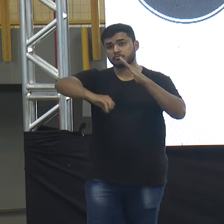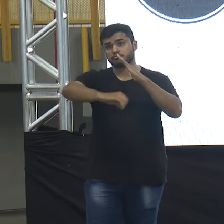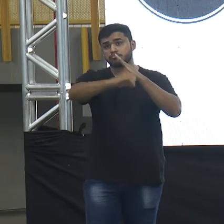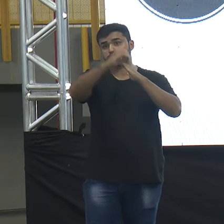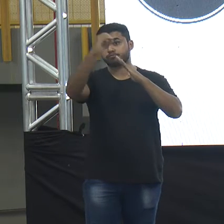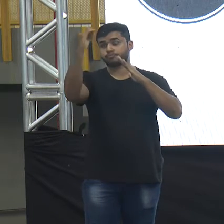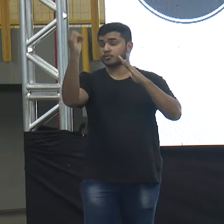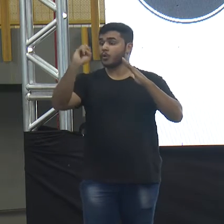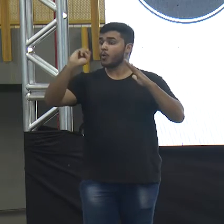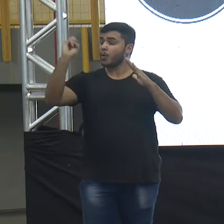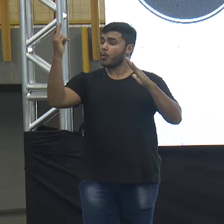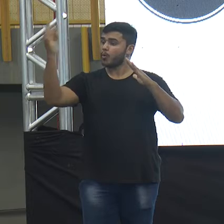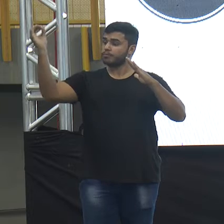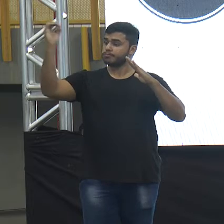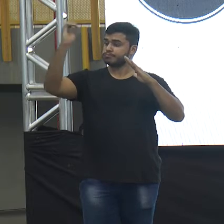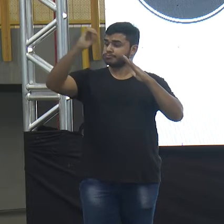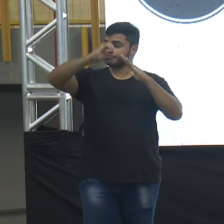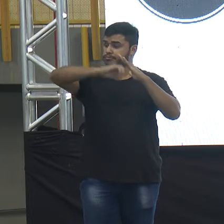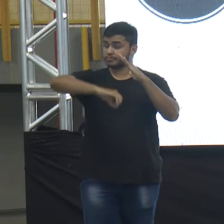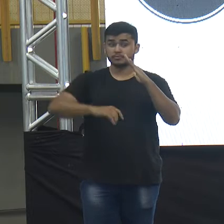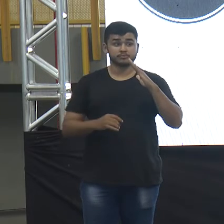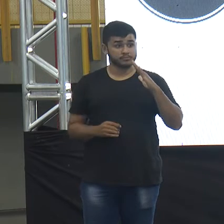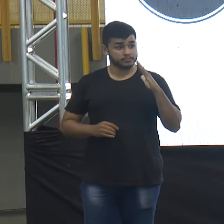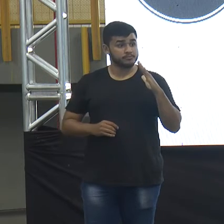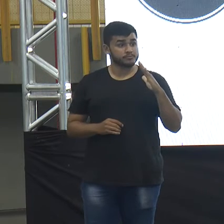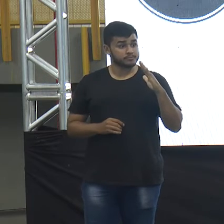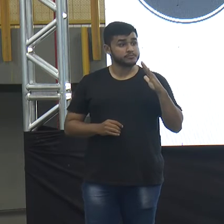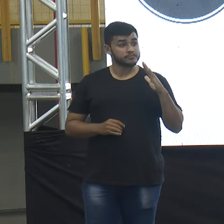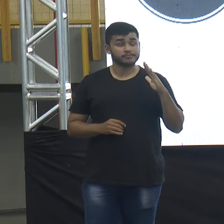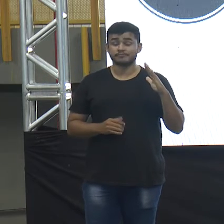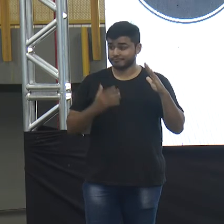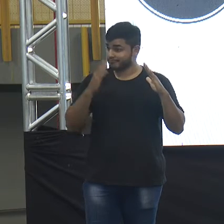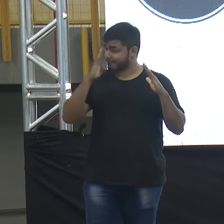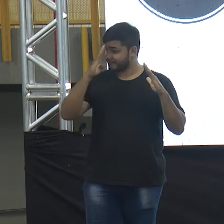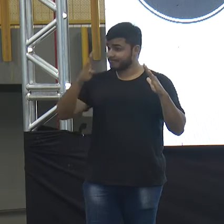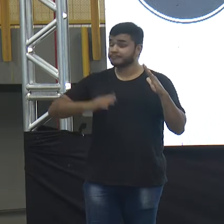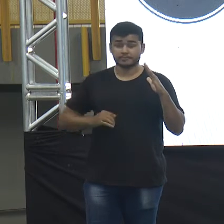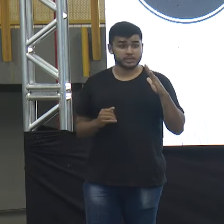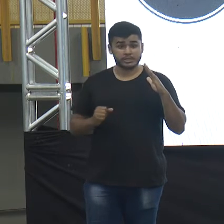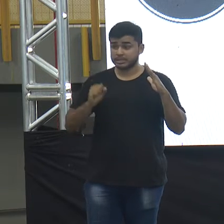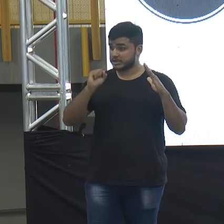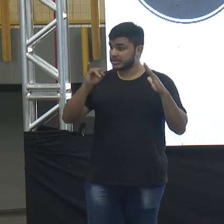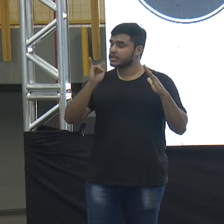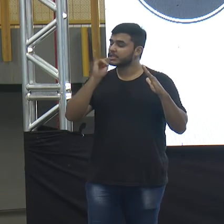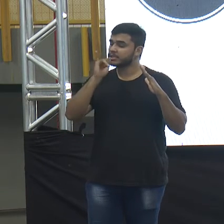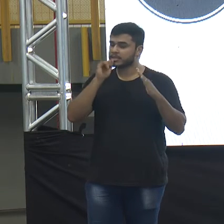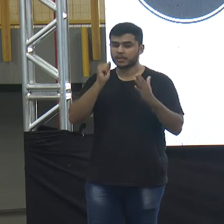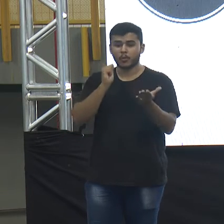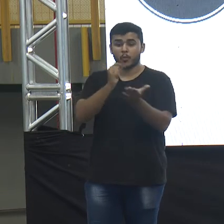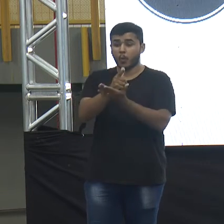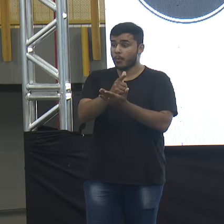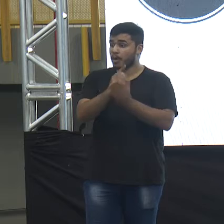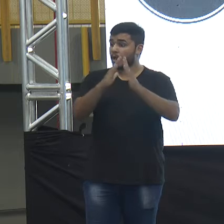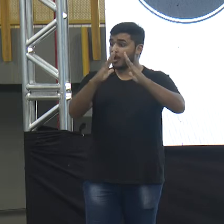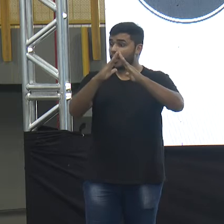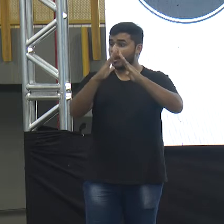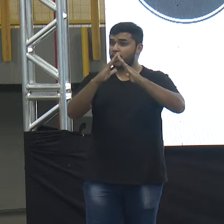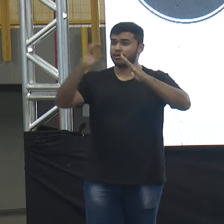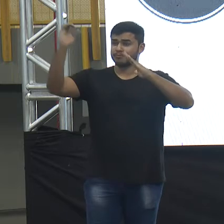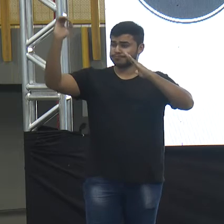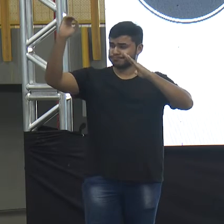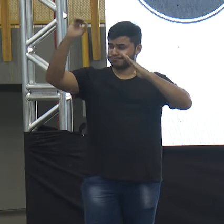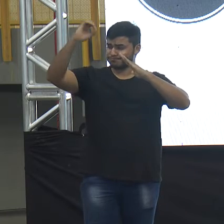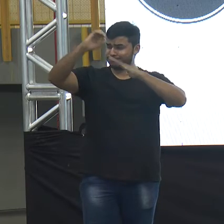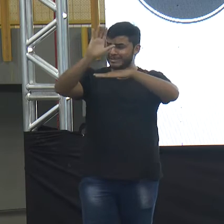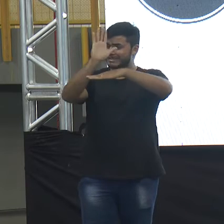se é poente. Principalmente se o imóvel é pequeno. Porque se você compra, de repente, um imóvel que passa a